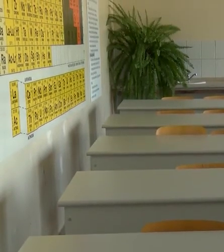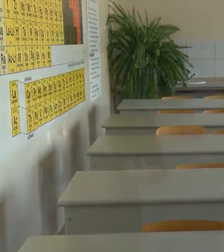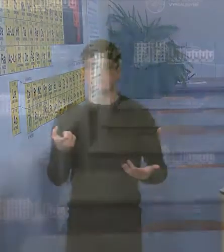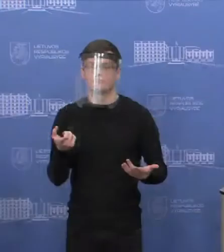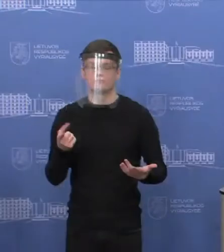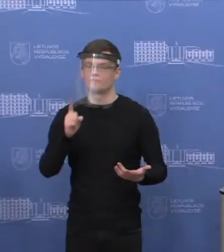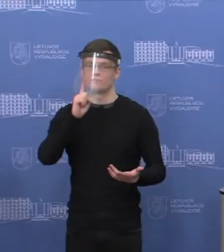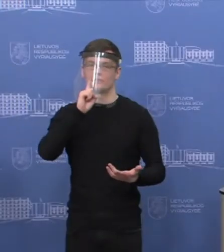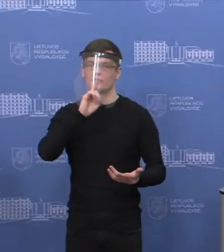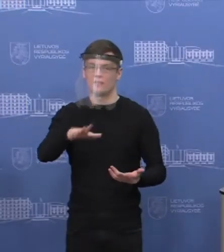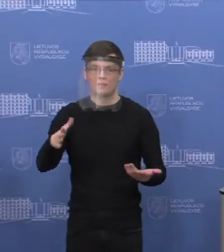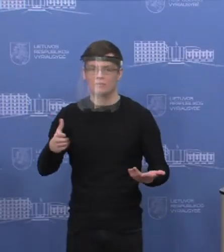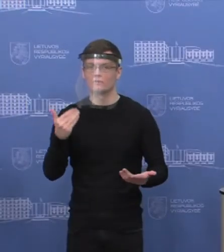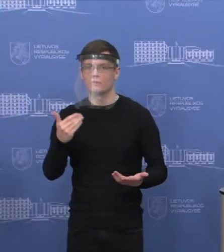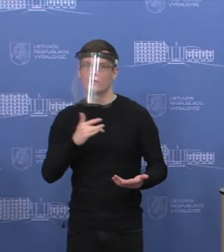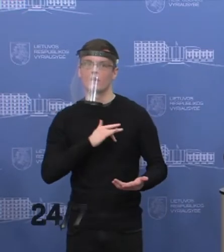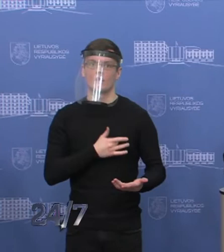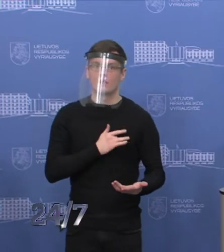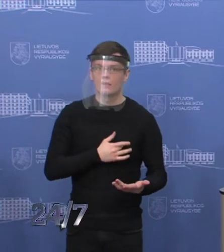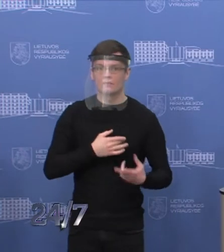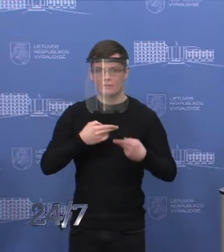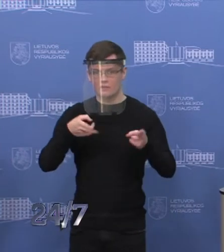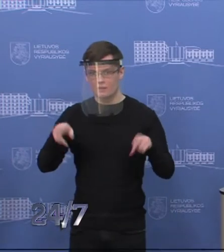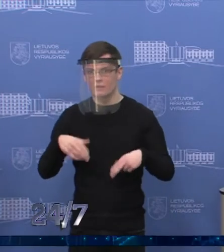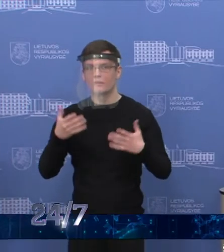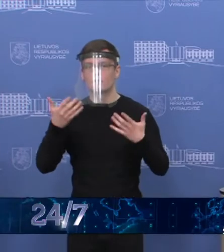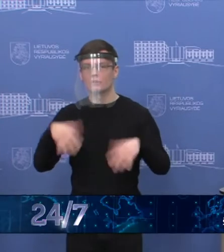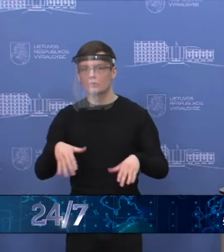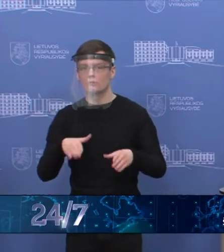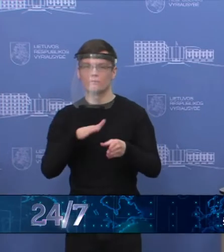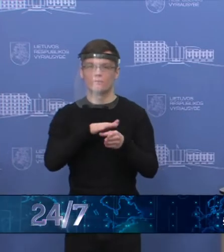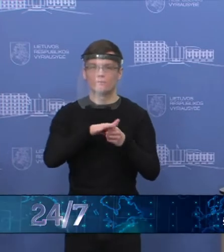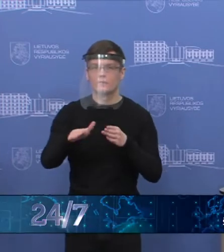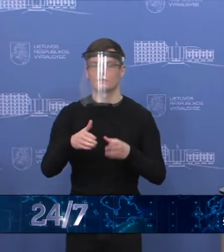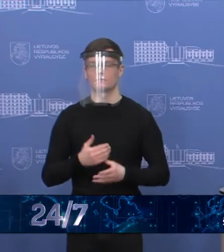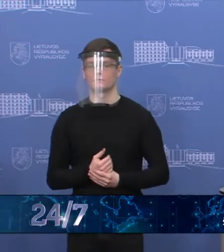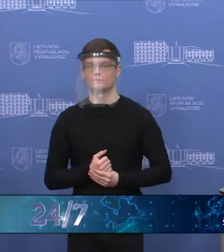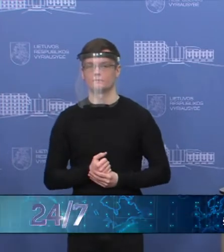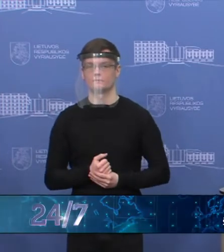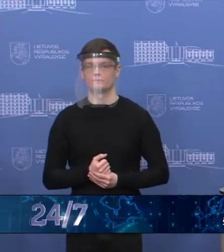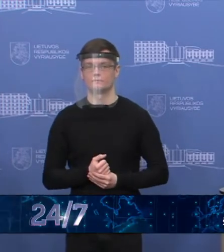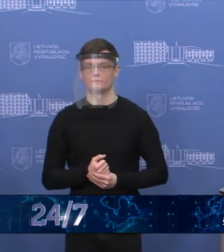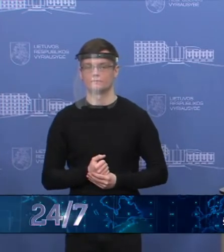neturėtų kelti kažkokio nerimo, visą tai numatoma įvykdyti, ir kaip žinia yra numatyta